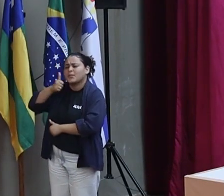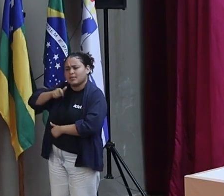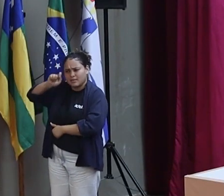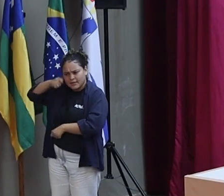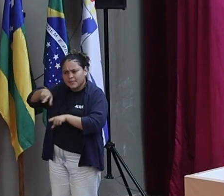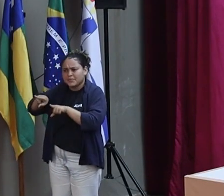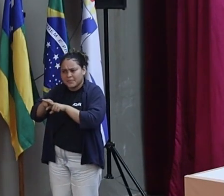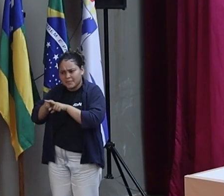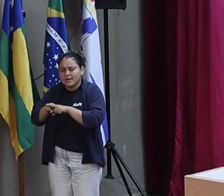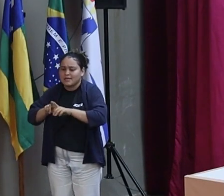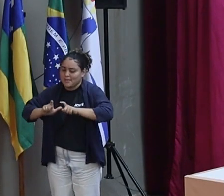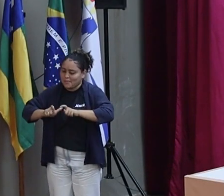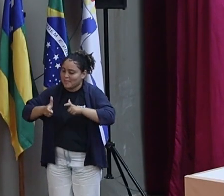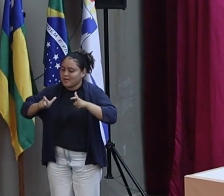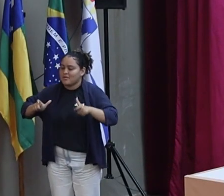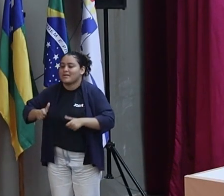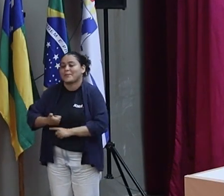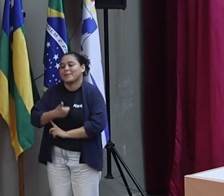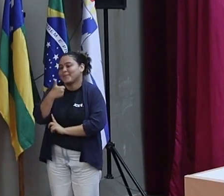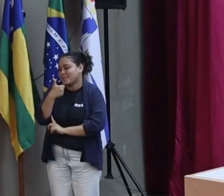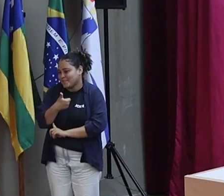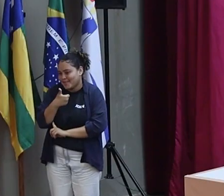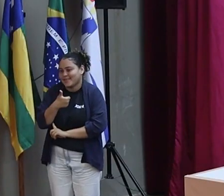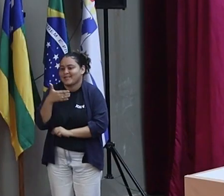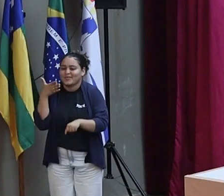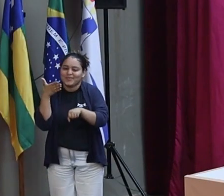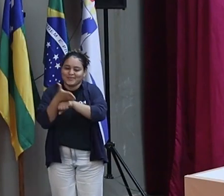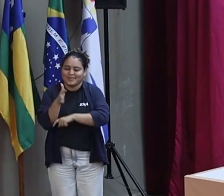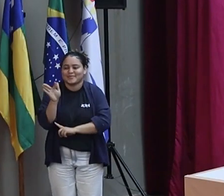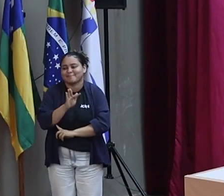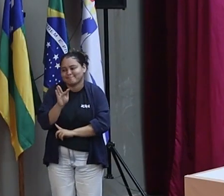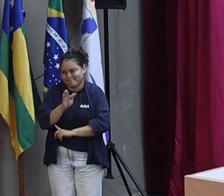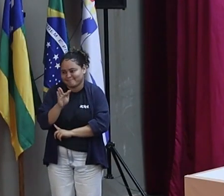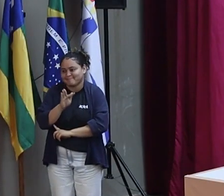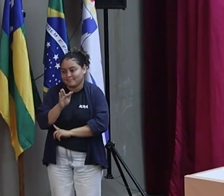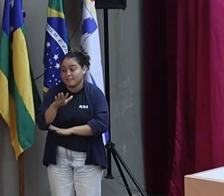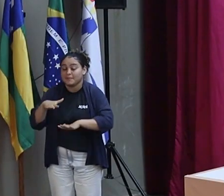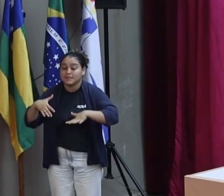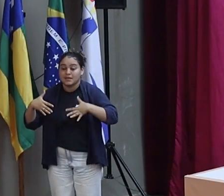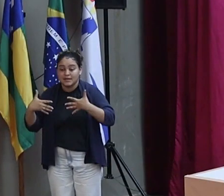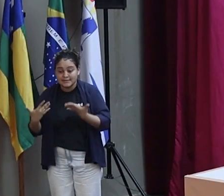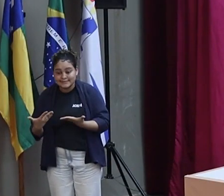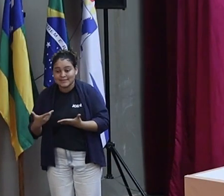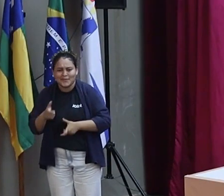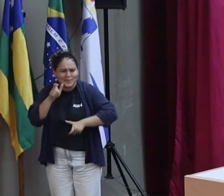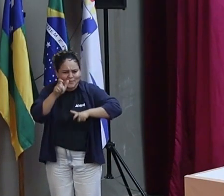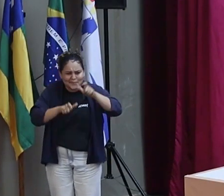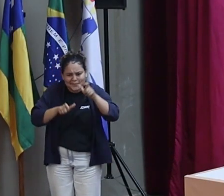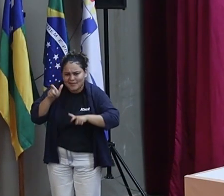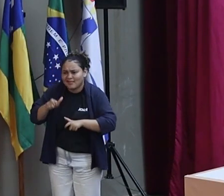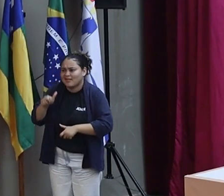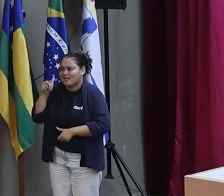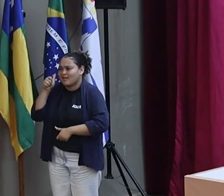a maior parte delas era a primeira geração de mulheres a frequentar a universidade, né? Então, essas mulheres, né,